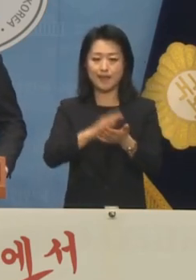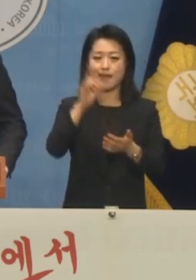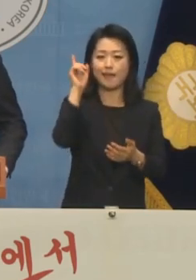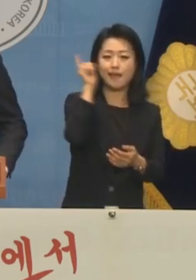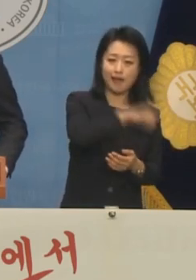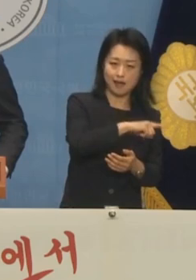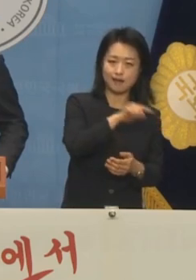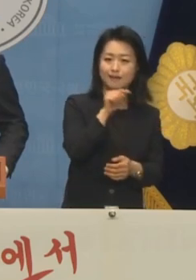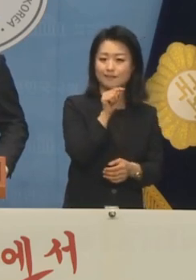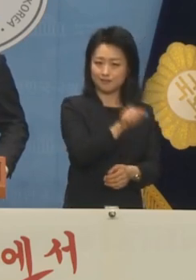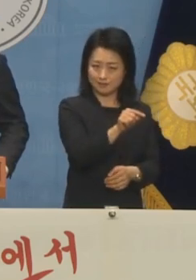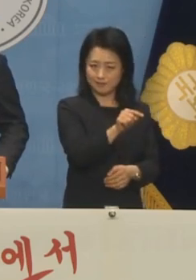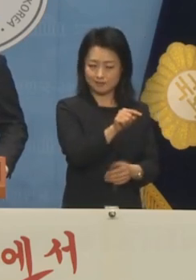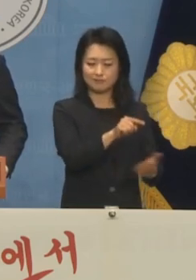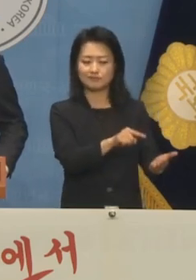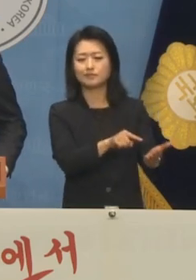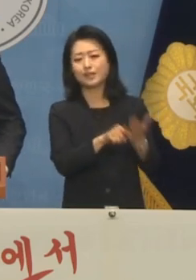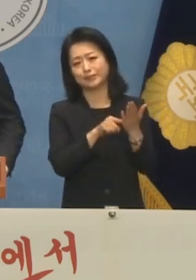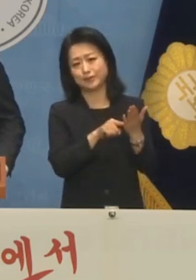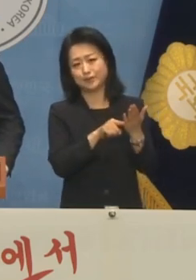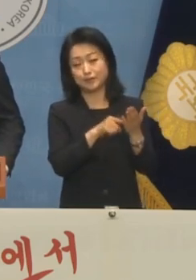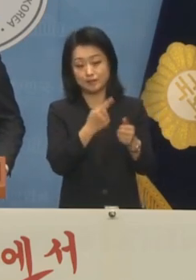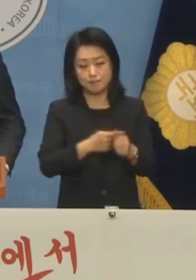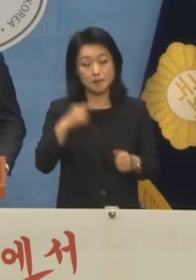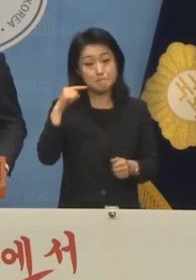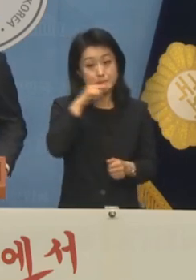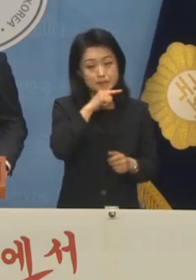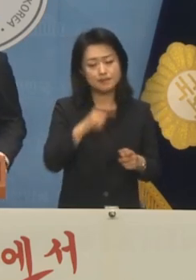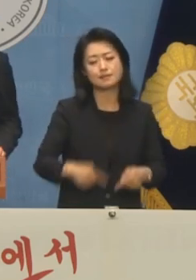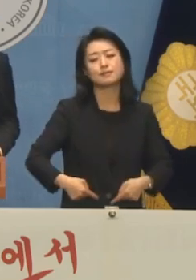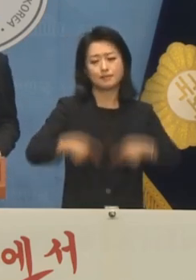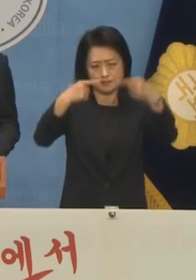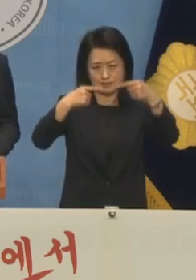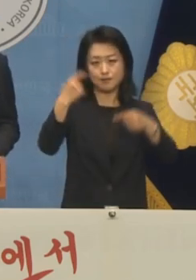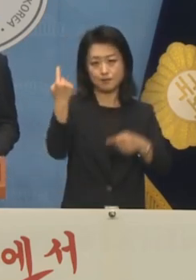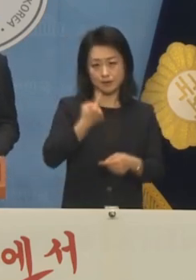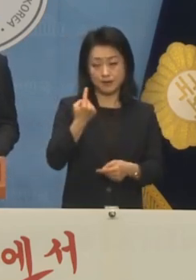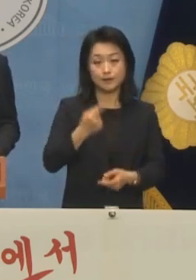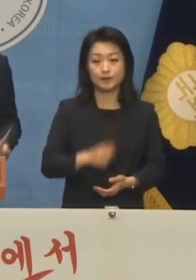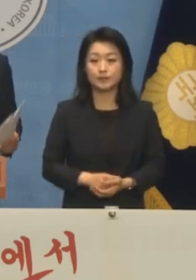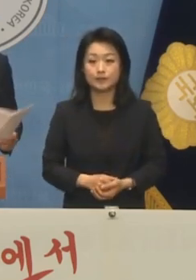민낯이 드러나면서 누적 적자는 급증하게 되어 있습니다.